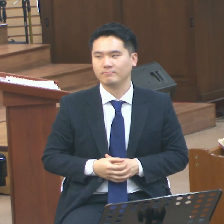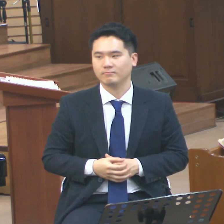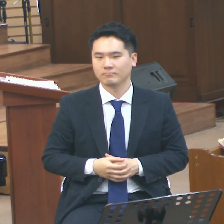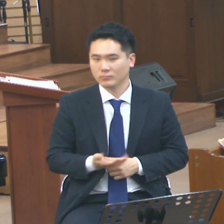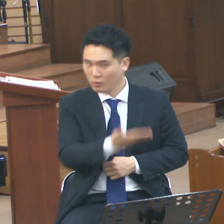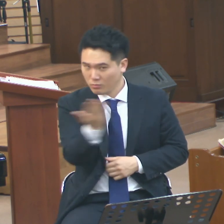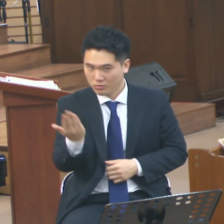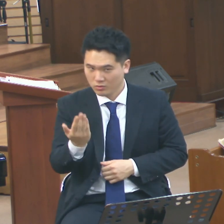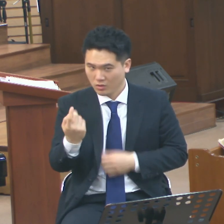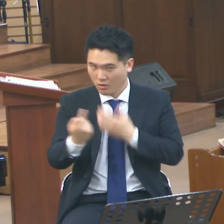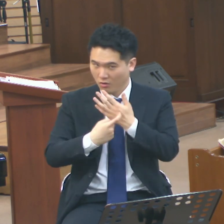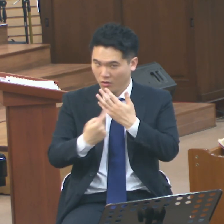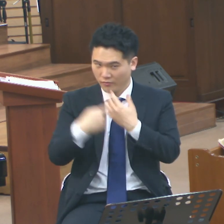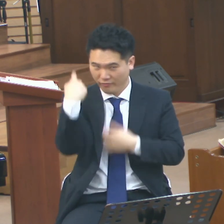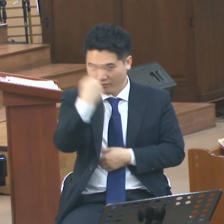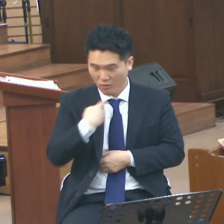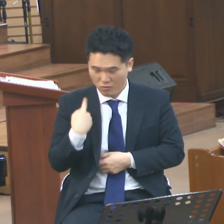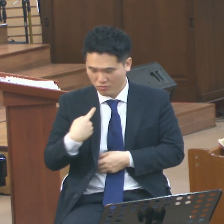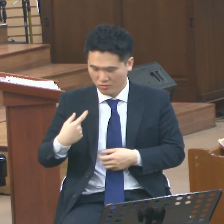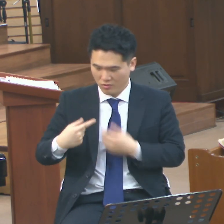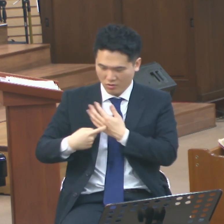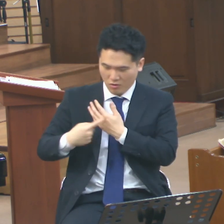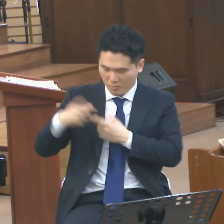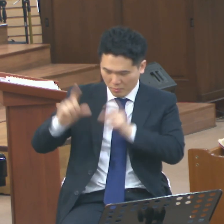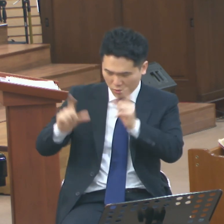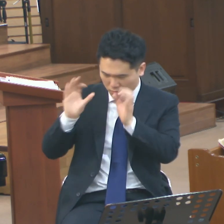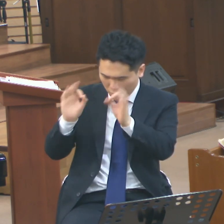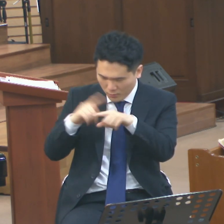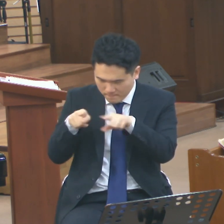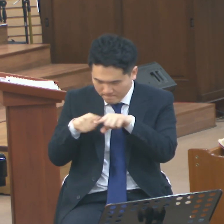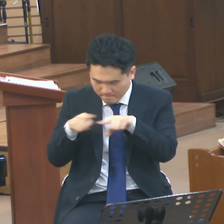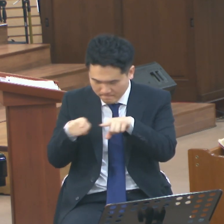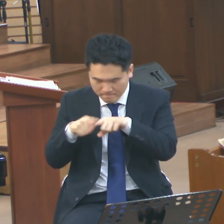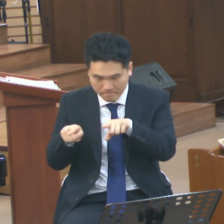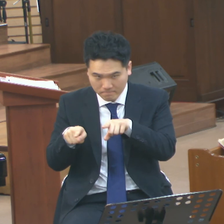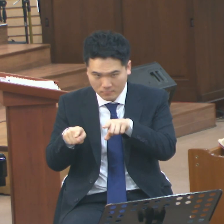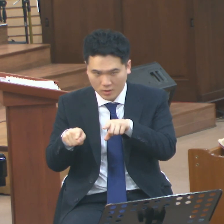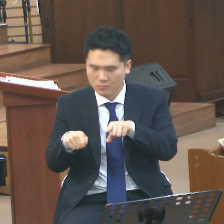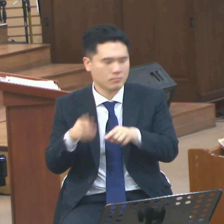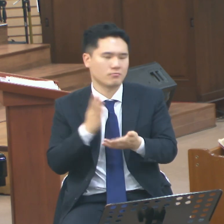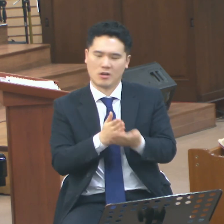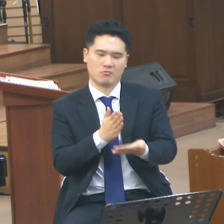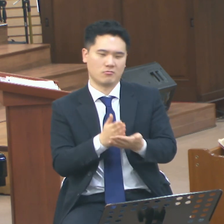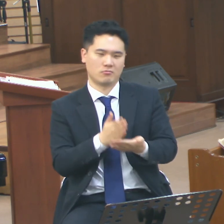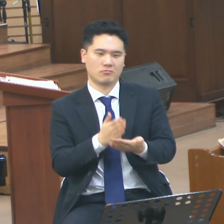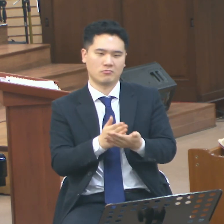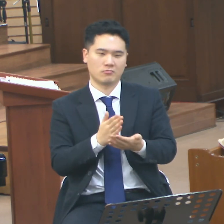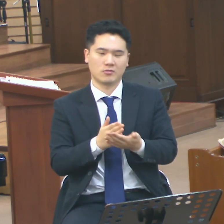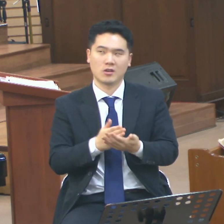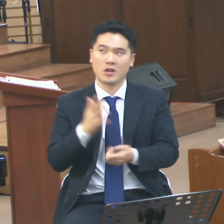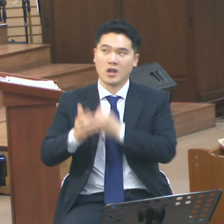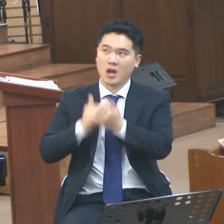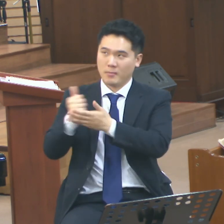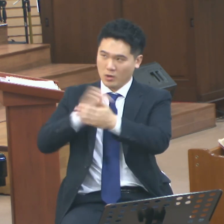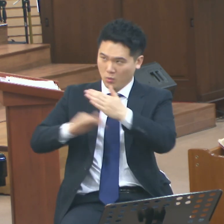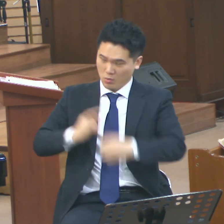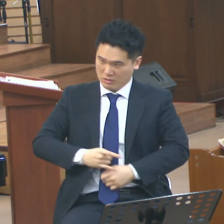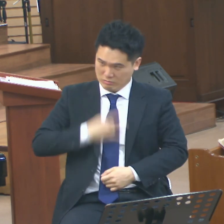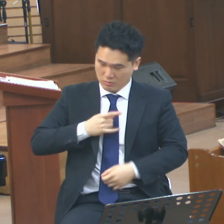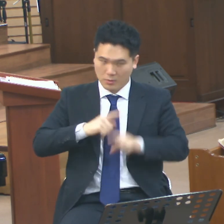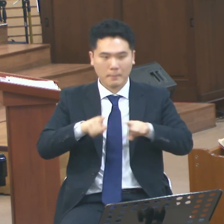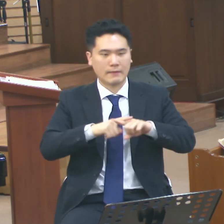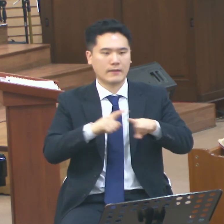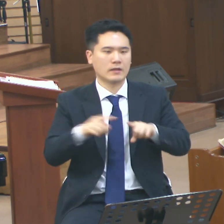외모로 판단하는 것을 내려놓고 공의로운 판단을 배우고 공의롭게 걸어가는 주의 백성들이 다 되시기를 주님의